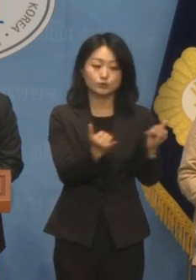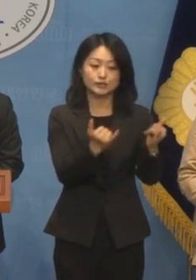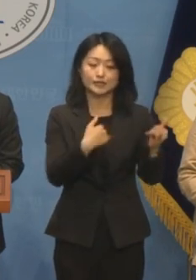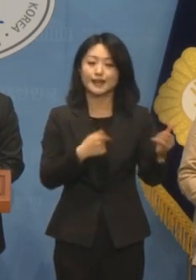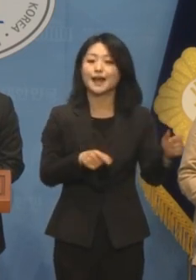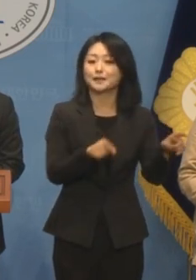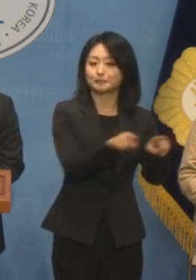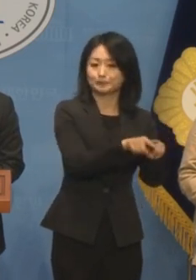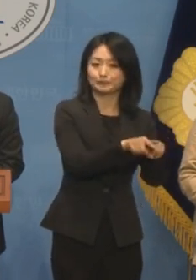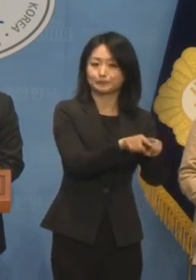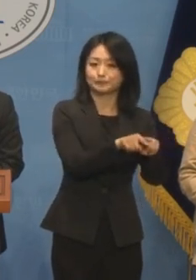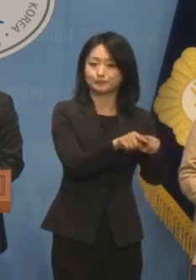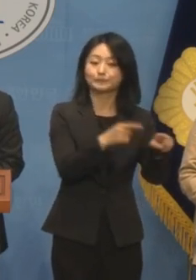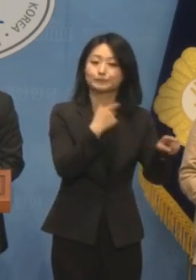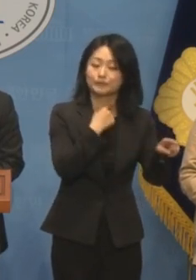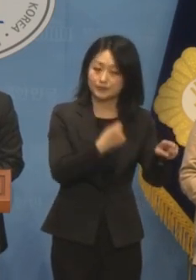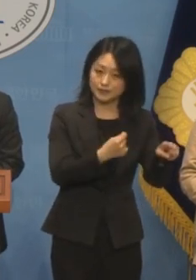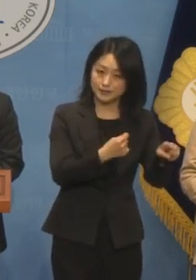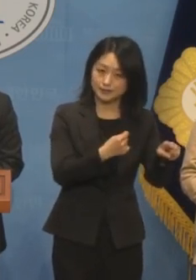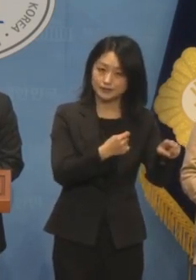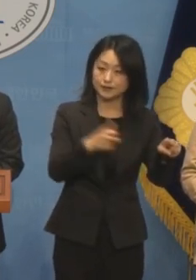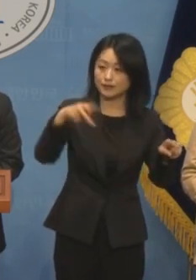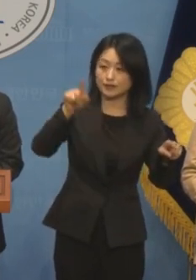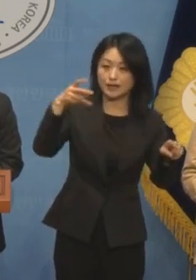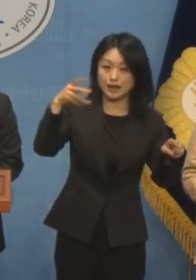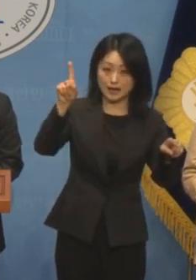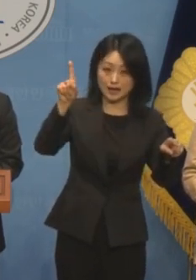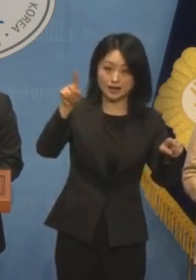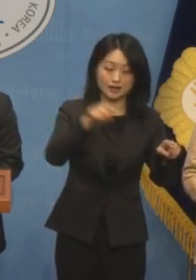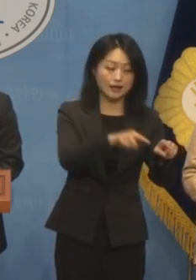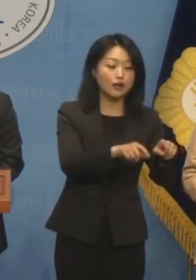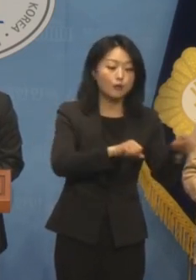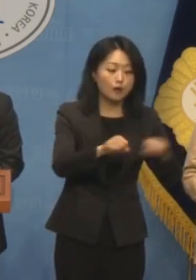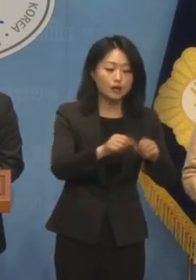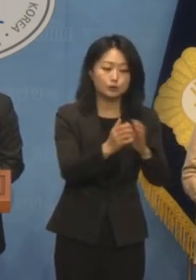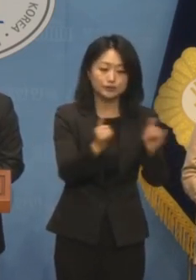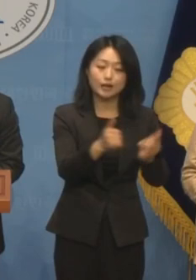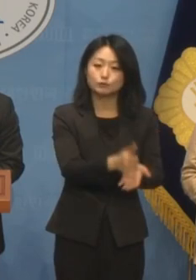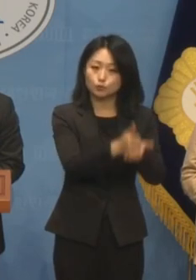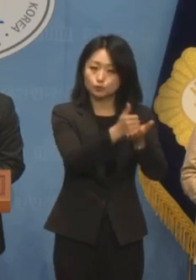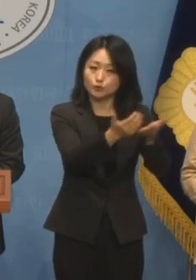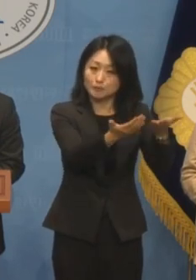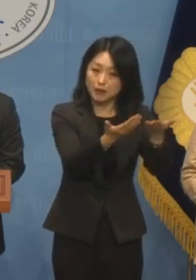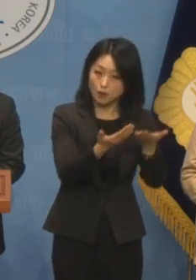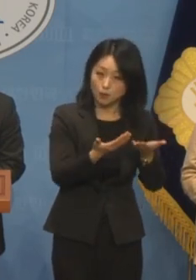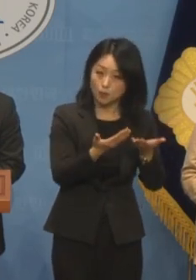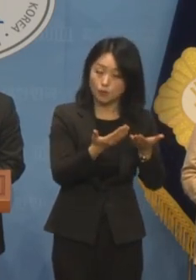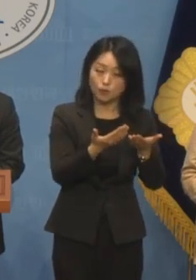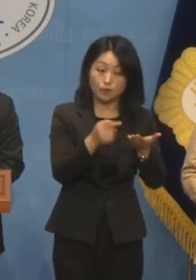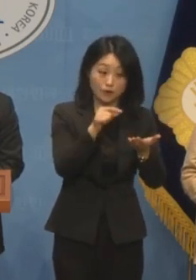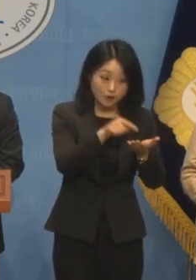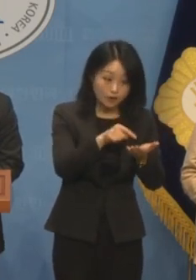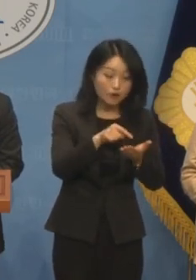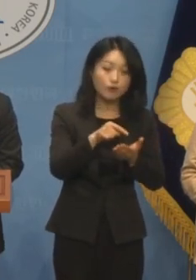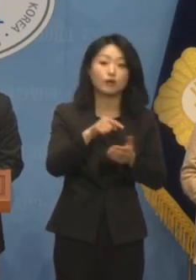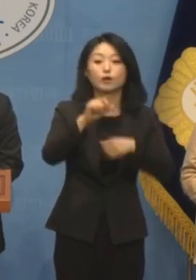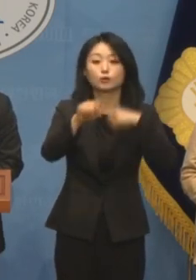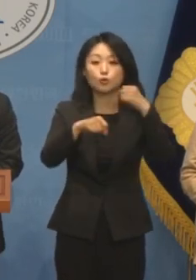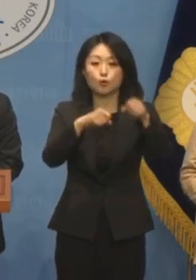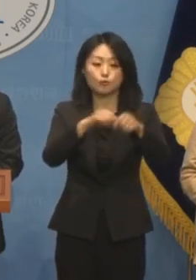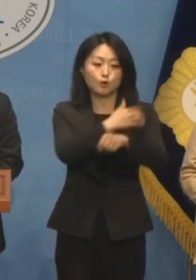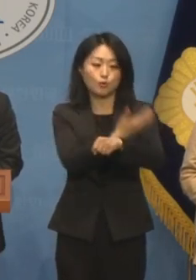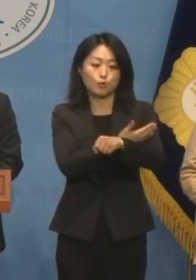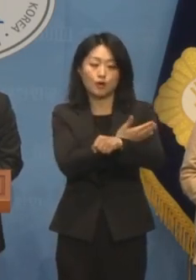함께 연대할 것입니다. 카라의 활동가들이 존중받고 그 활동가들이 동물의 권익을 지키는 활동을 하는